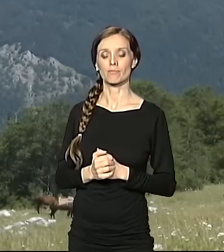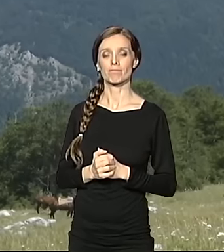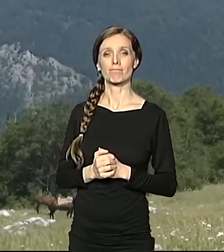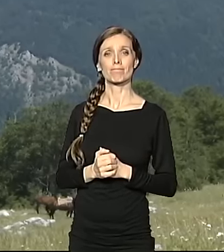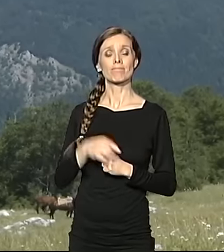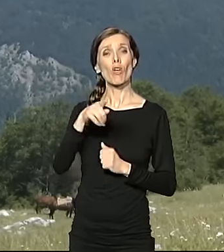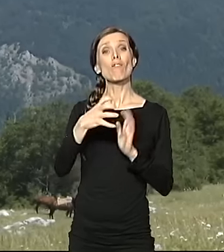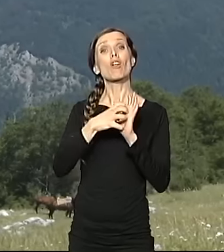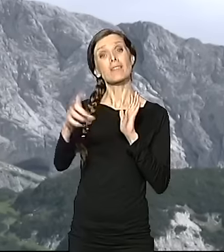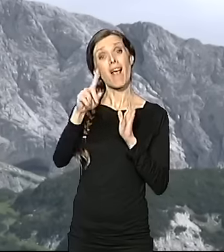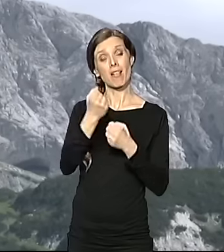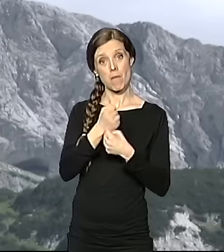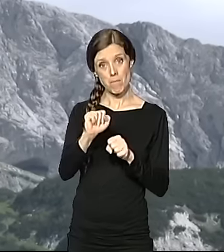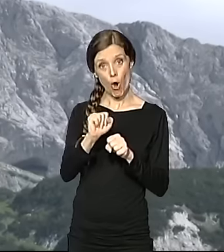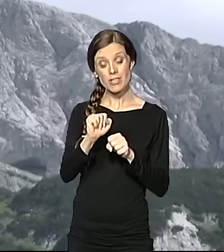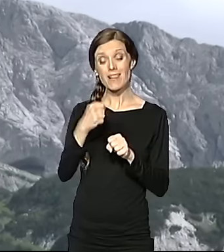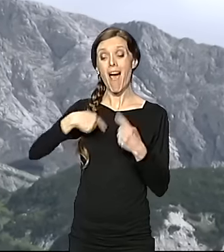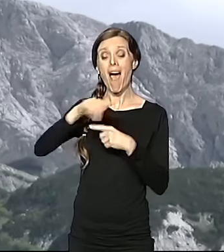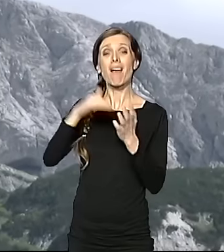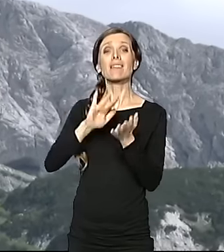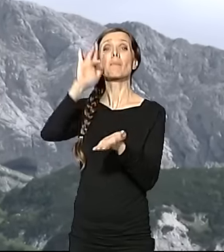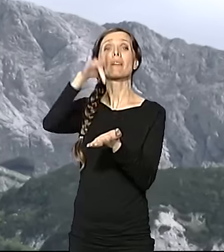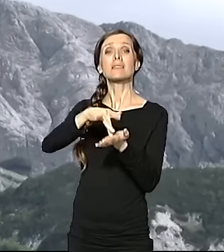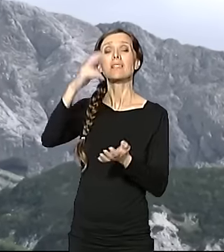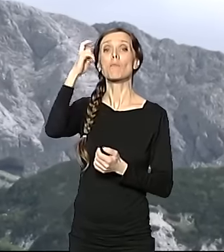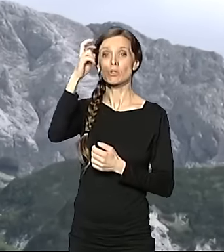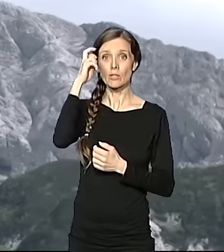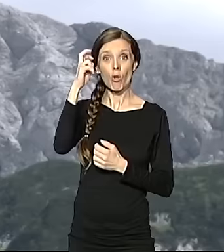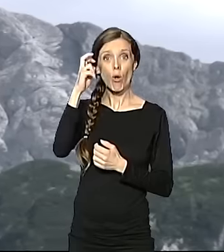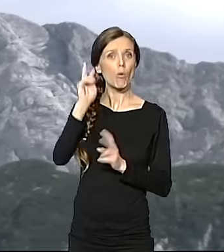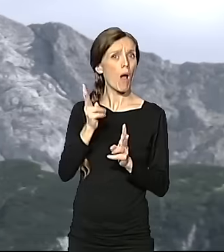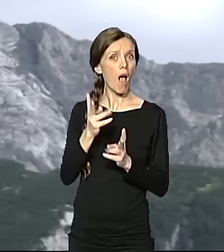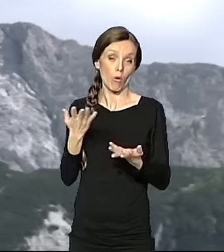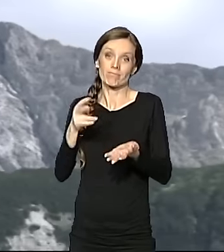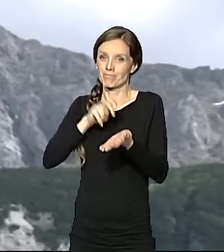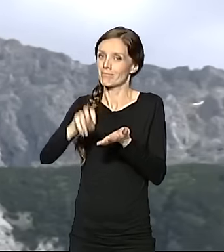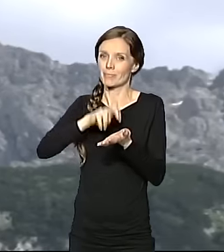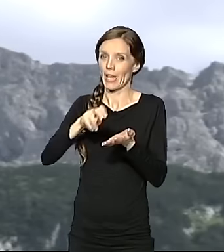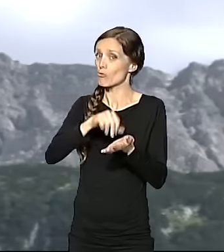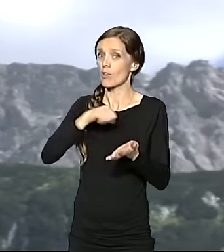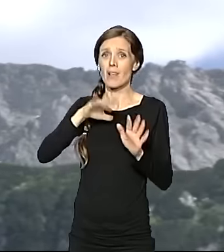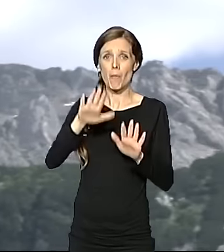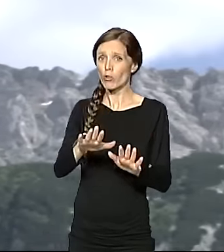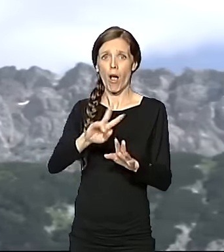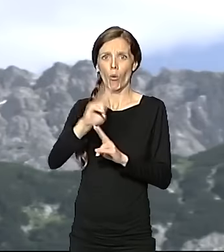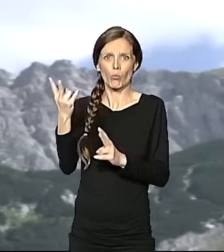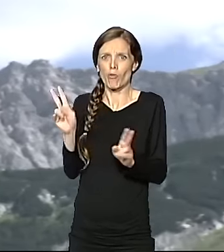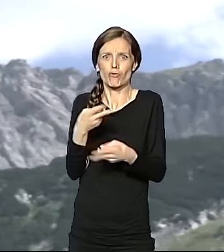Ovo je još uvek Bosna, a treba stići do Crne Gore. Pešice, jer jedino se tako može kroz ove